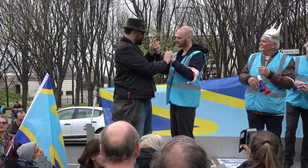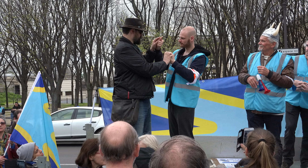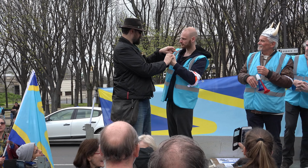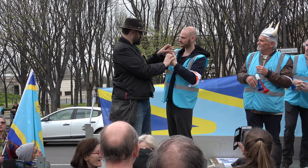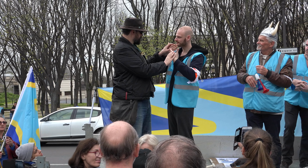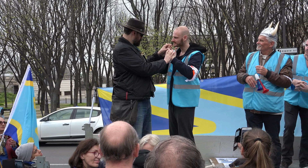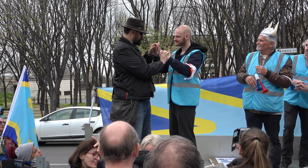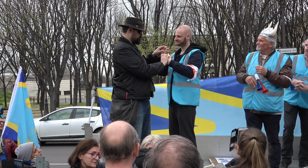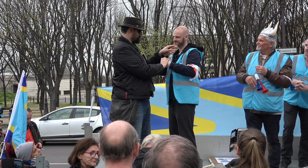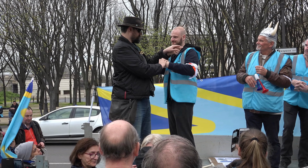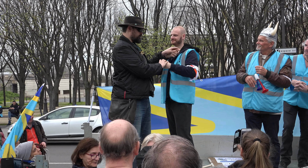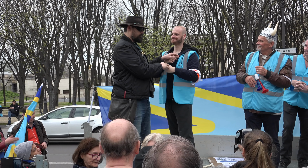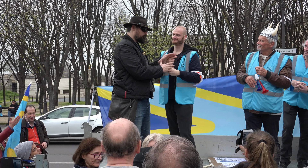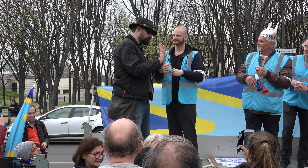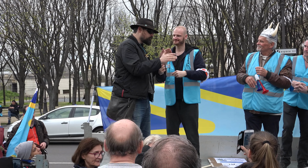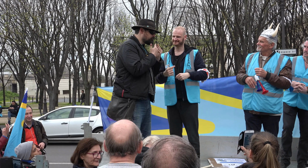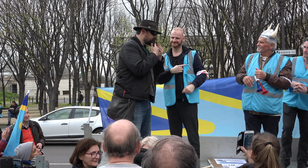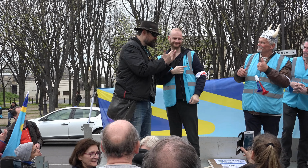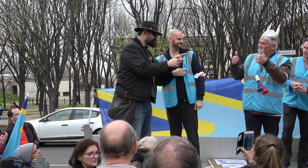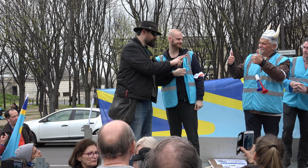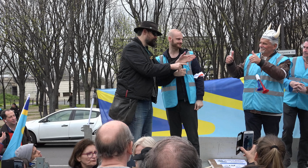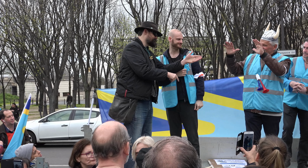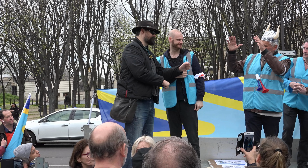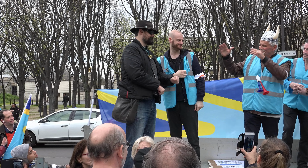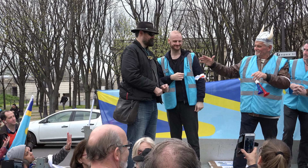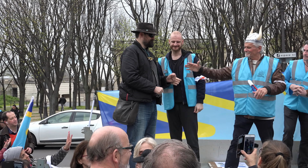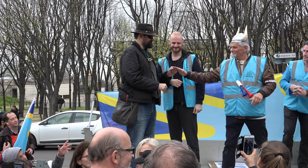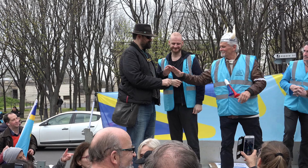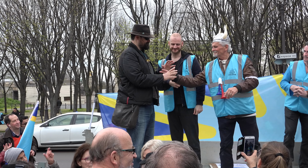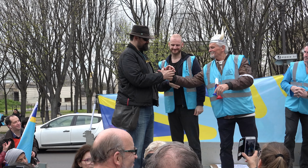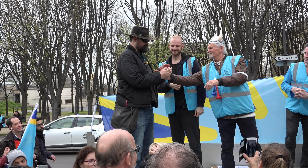Et le président de Sourds en Colère te remercie également pour ce drapeau.